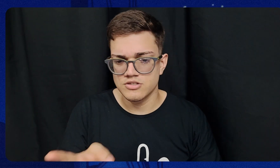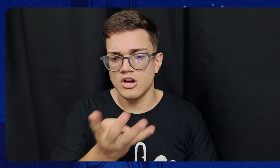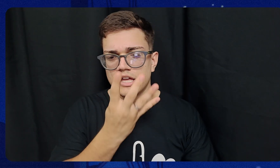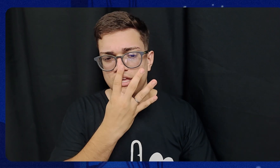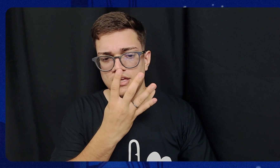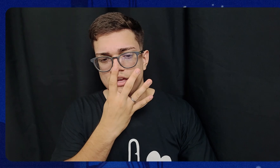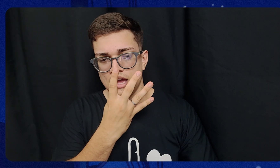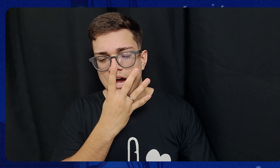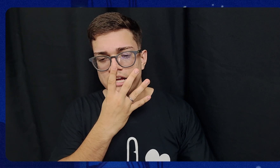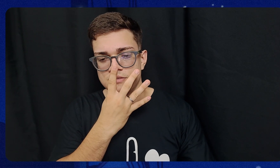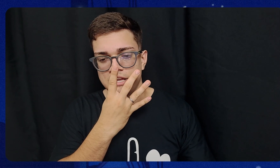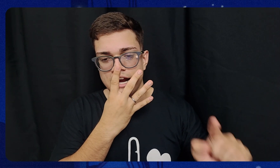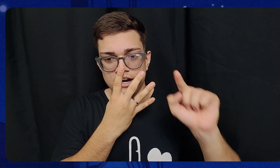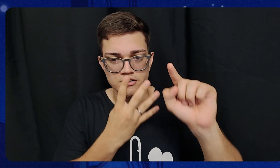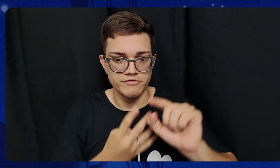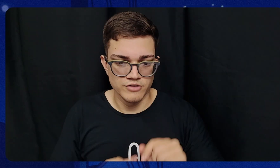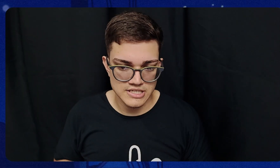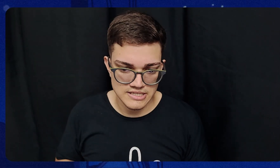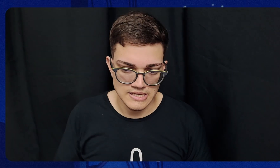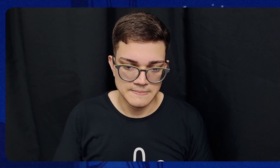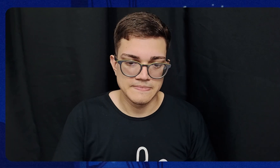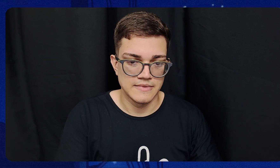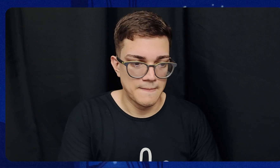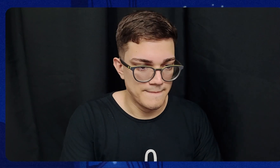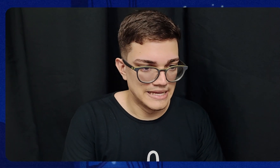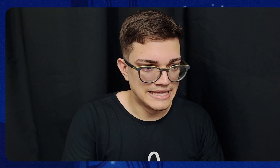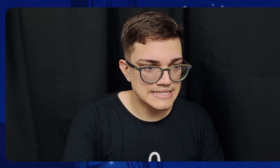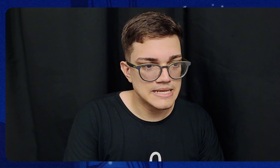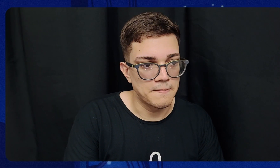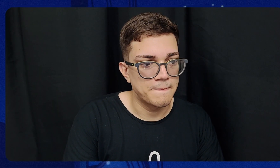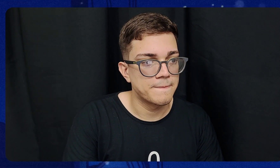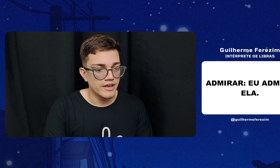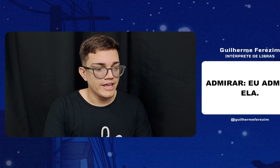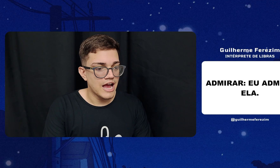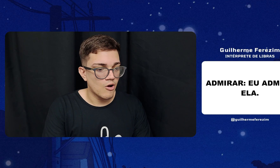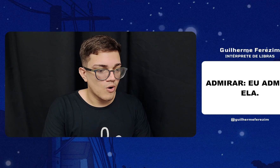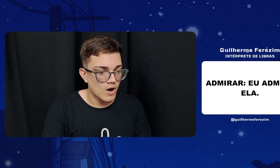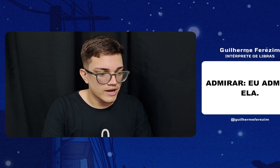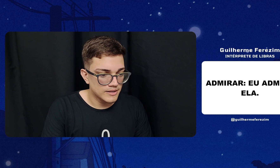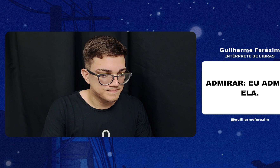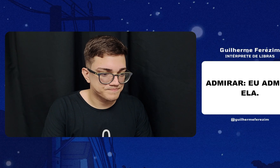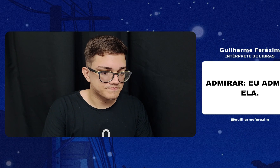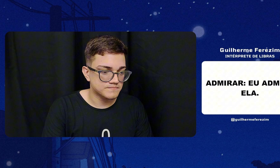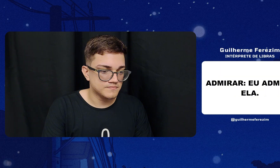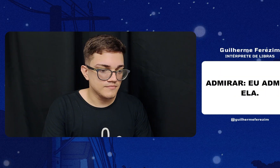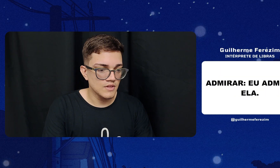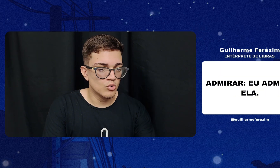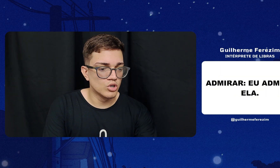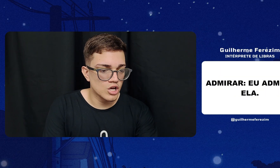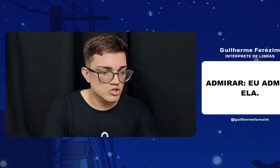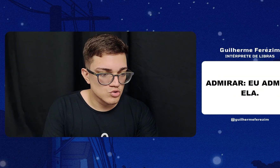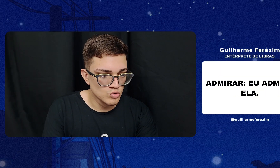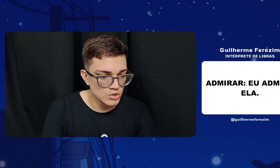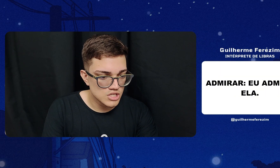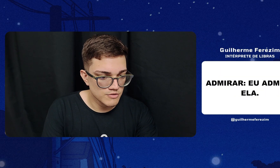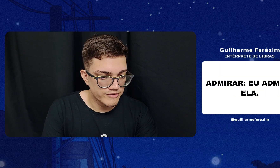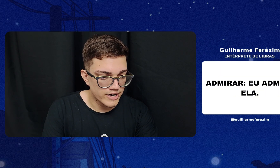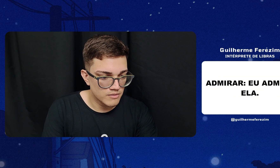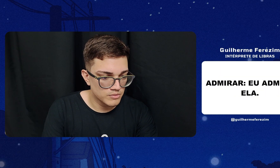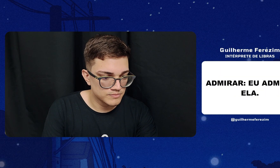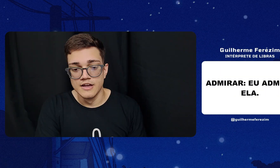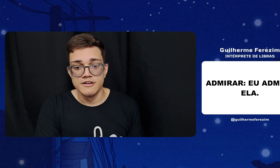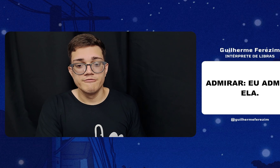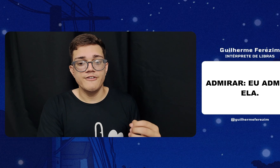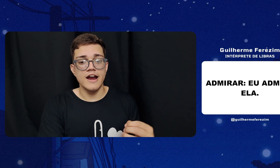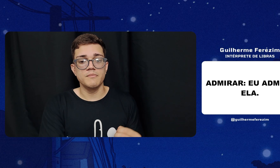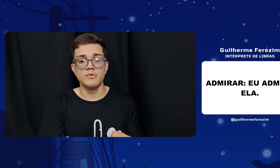é só aqui admirar você. Beleza? E agora, o nosso último